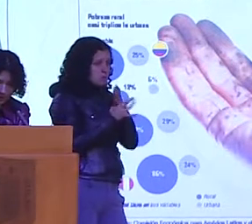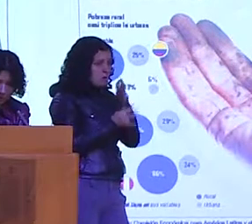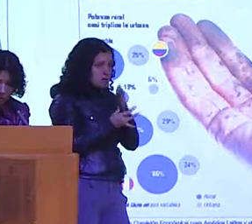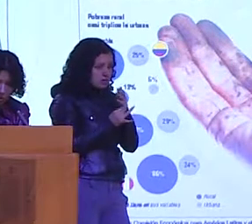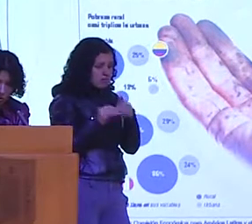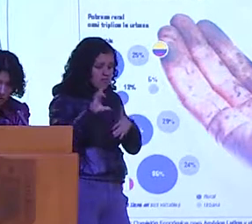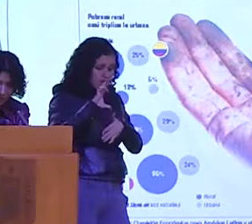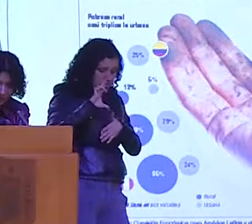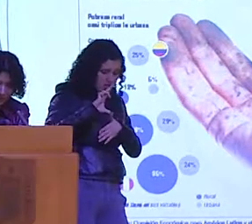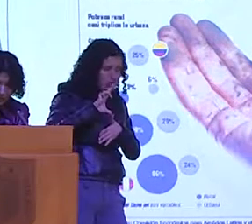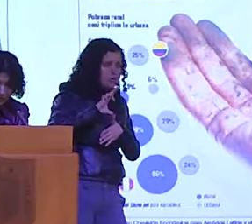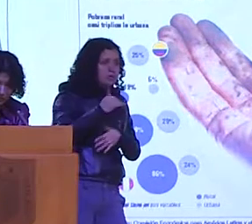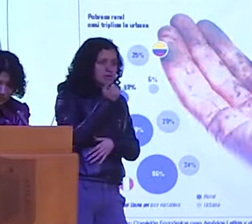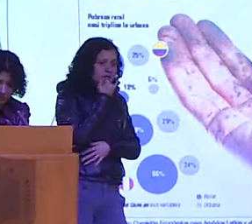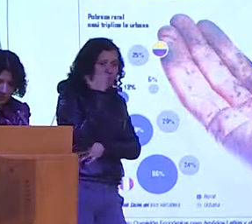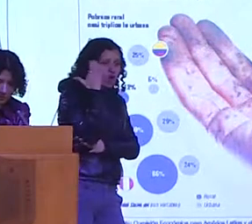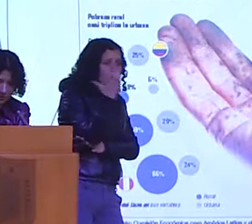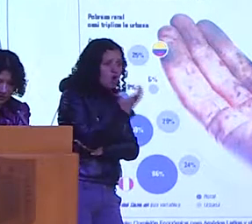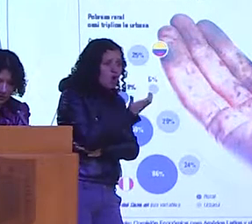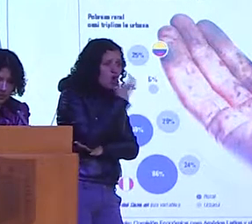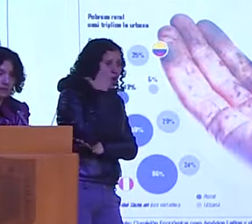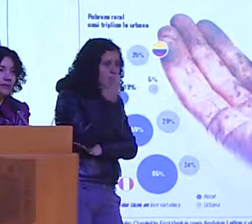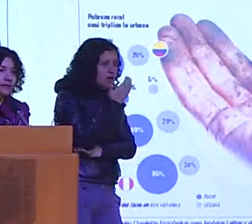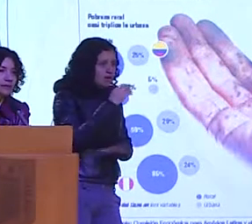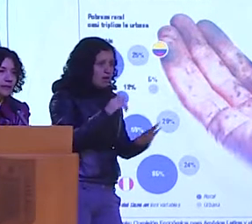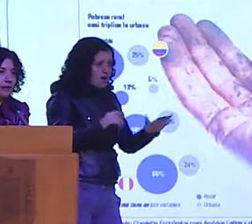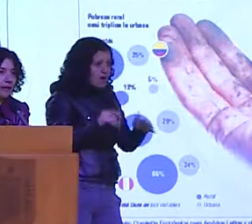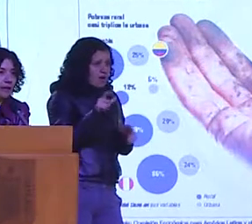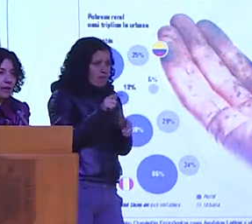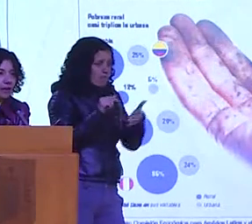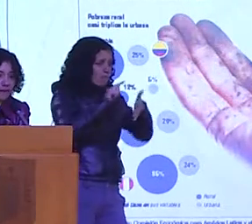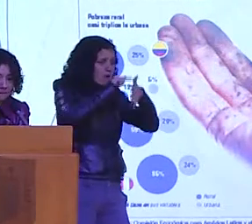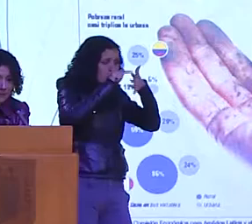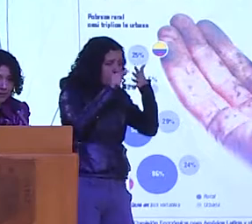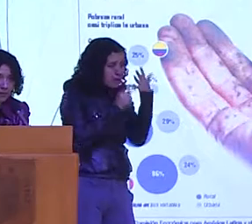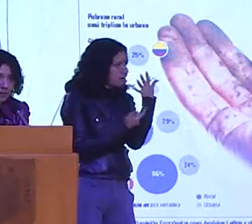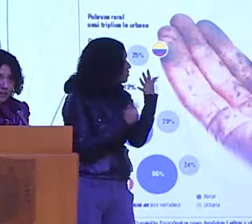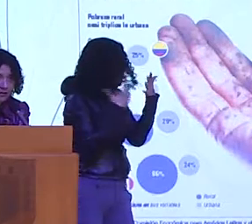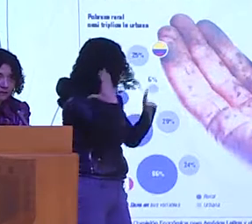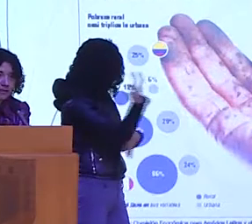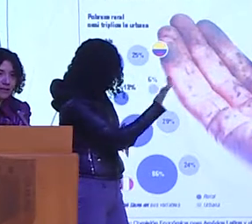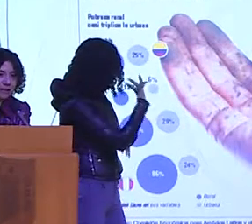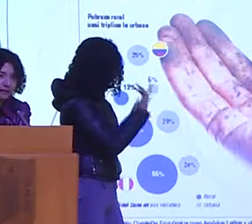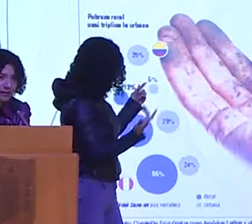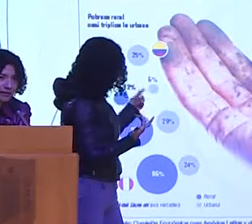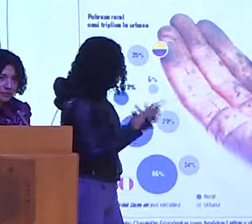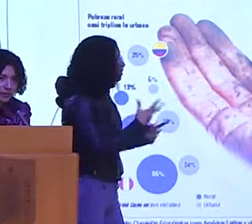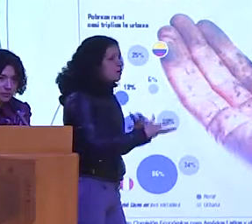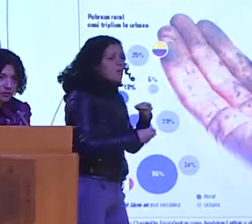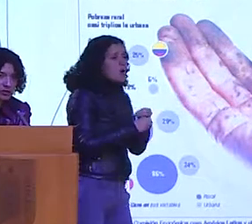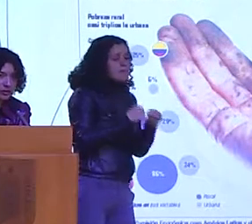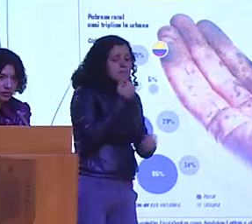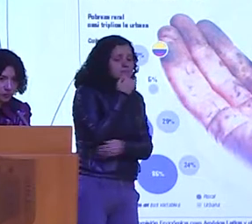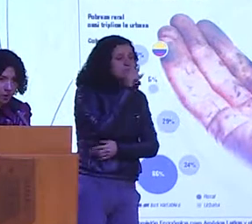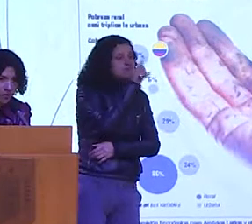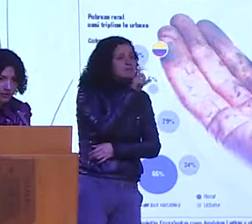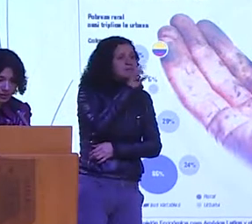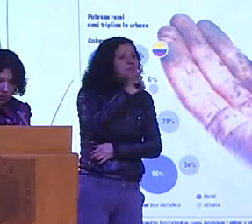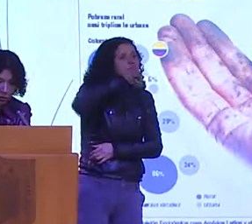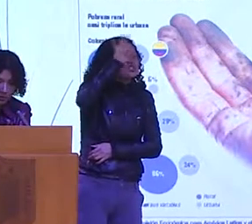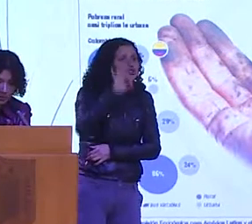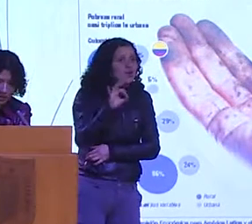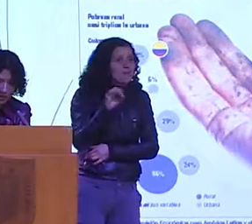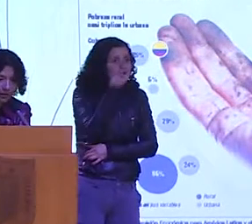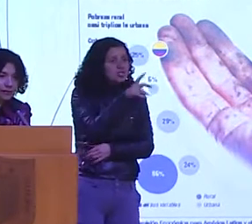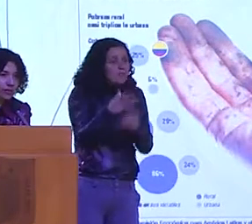Latina. Colombia está en uno de los primeros lugares, pero dramáticamente el 66% de los pobres